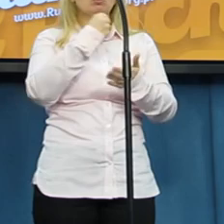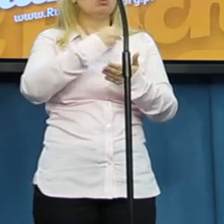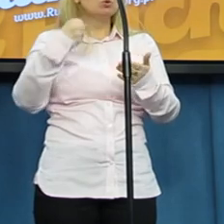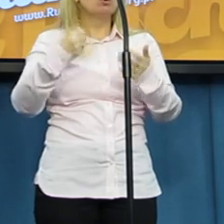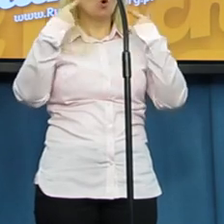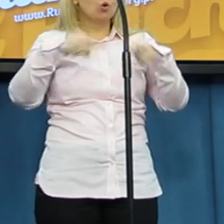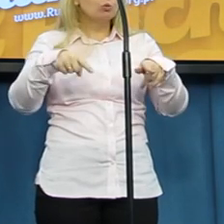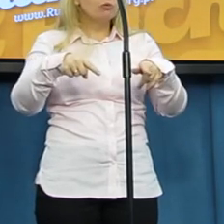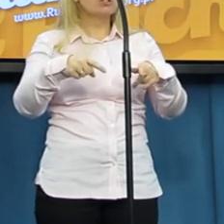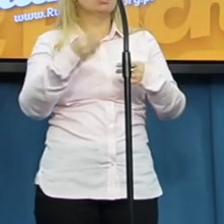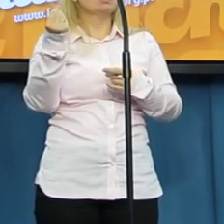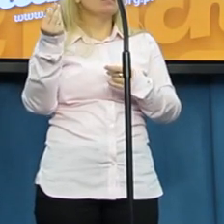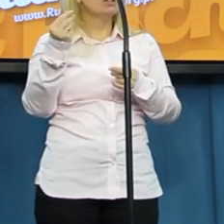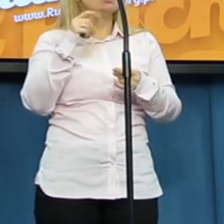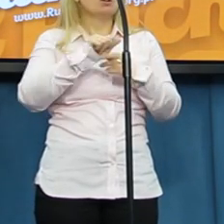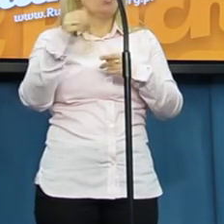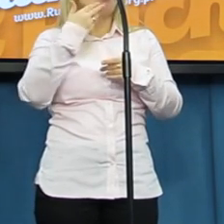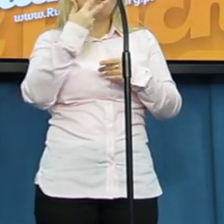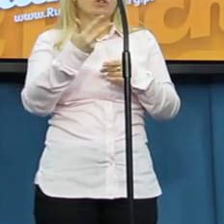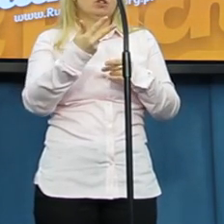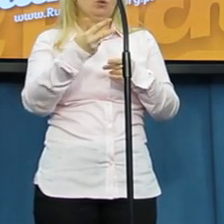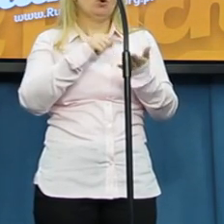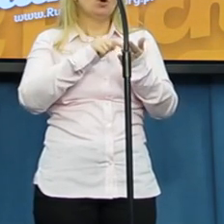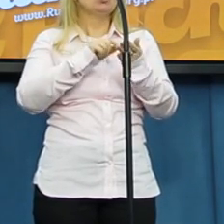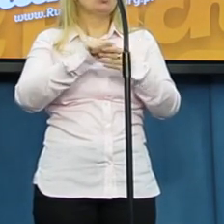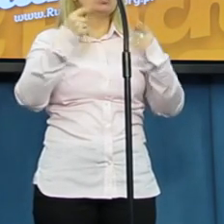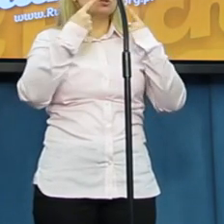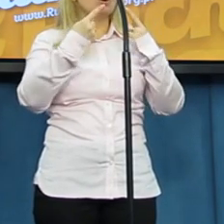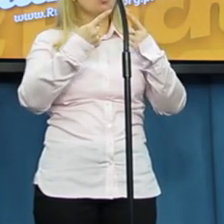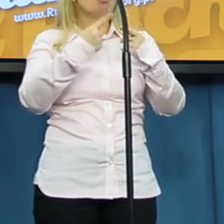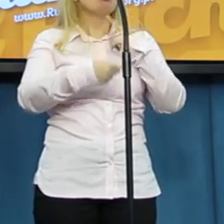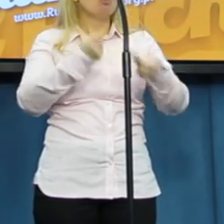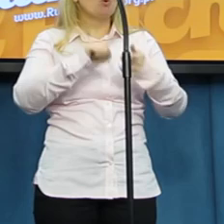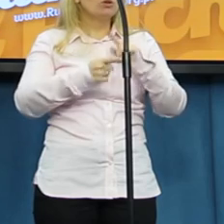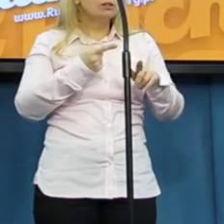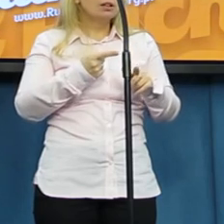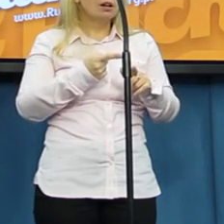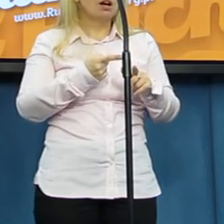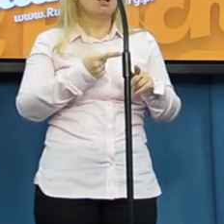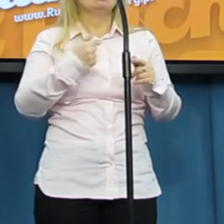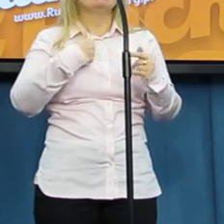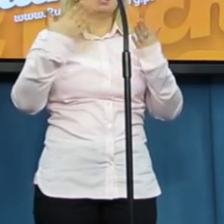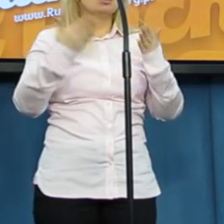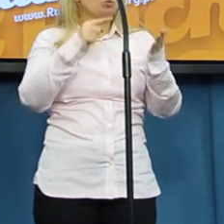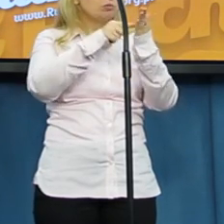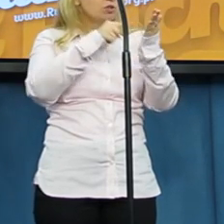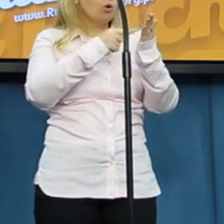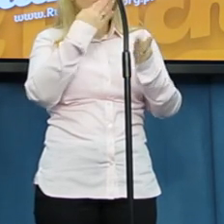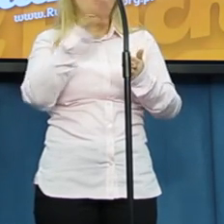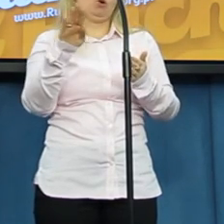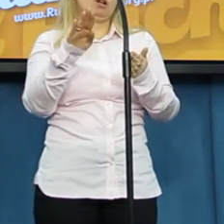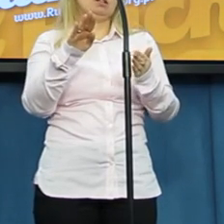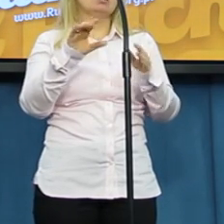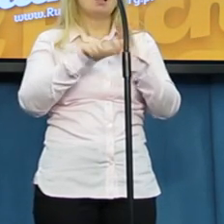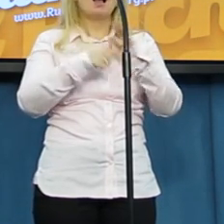się ustosunkowały. I tak się tworzy politykę. Jeżeli to jest mało konkretne, to ja przepraszam. Starałem się, żeby to było dość konkretne, ale obiecuję,